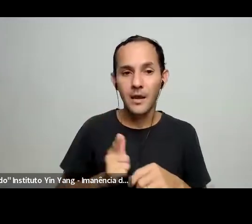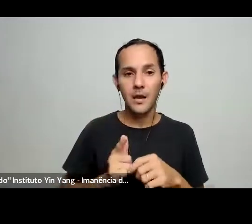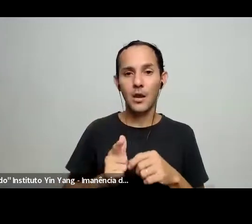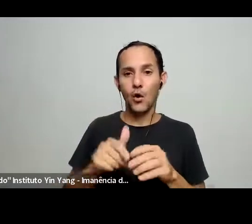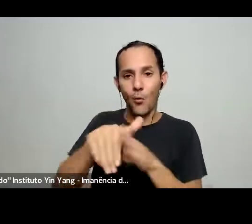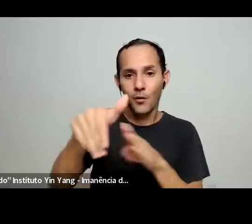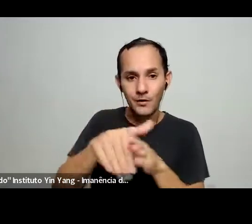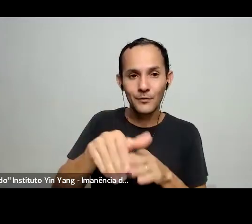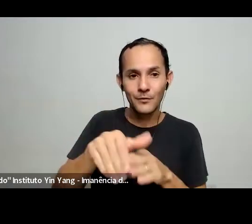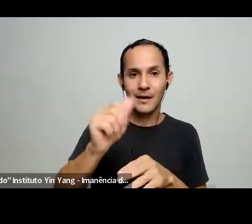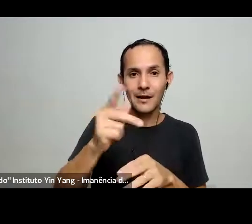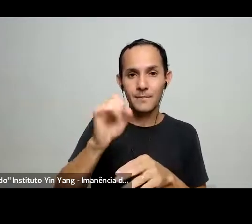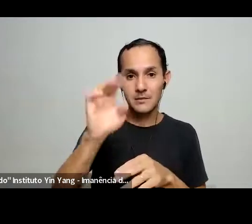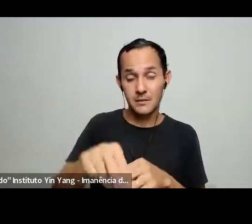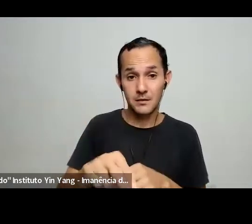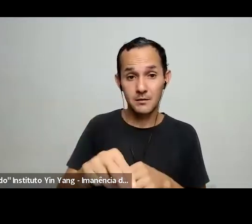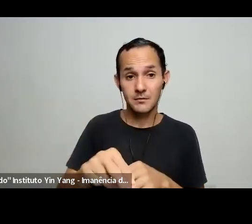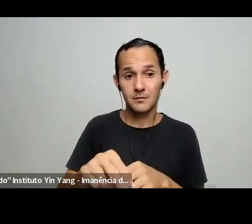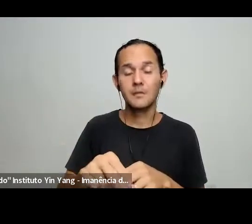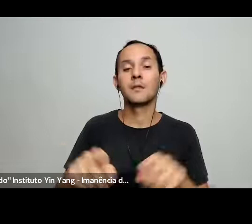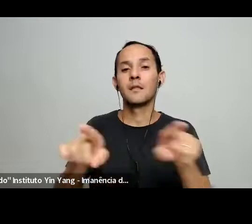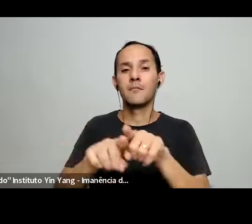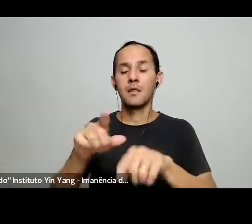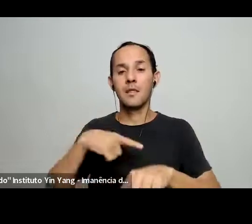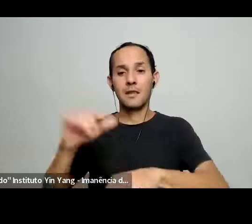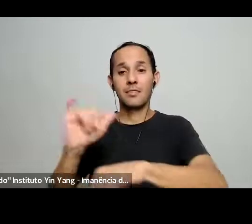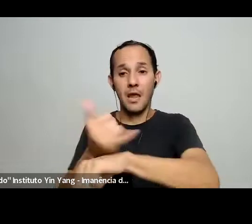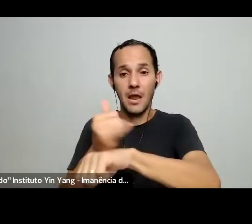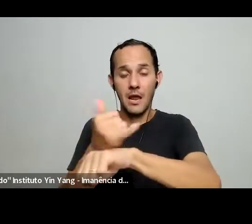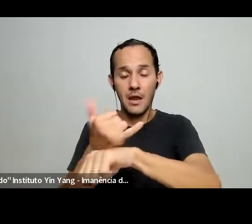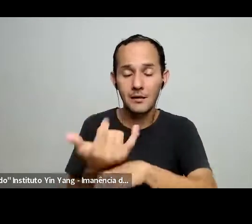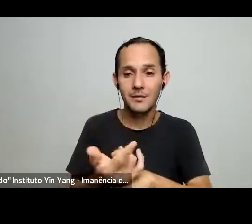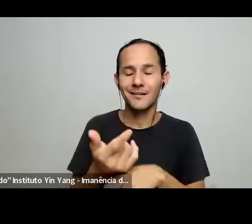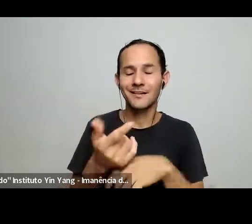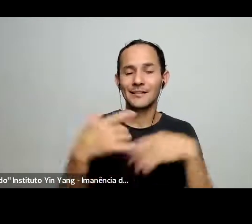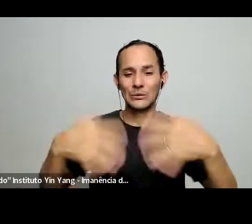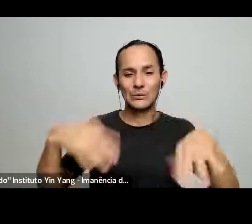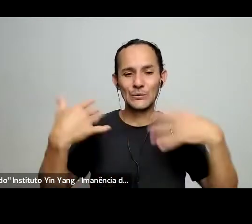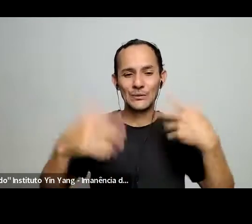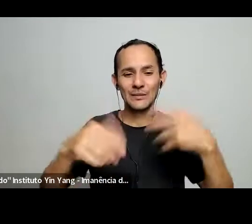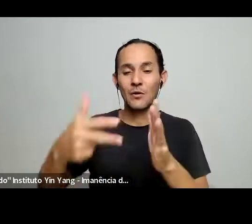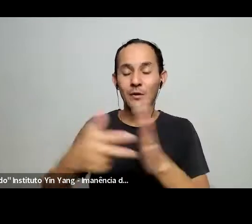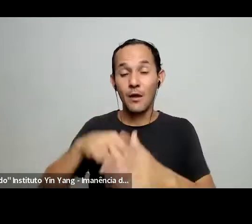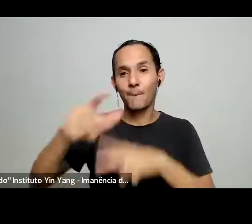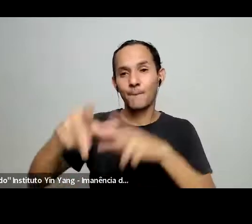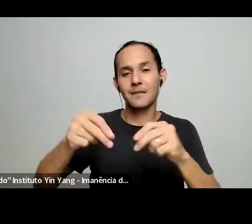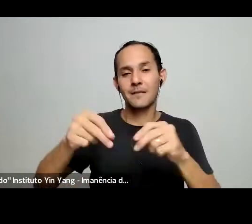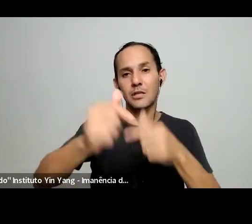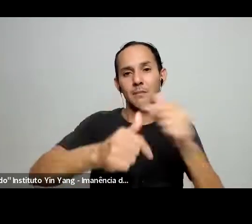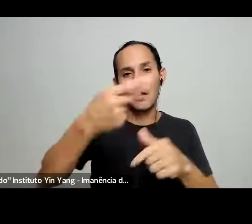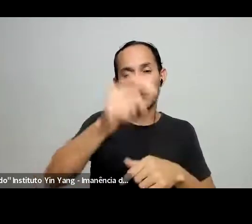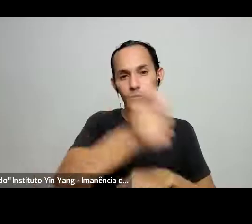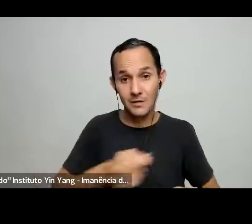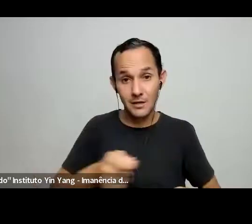do Cabecim com todo o know-how, com toda a técnica que se tem, é realmente um presente para as constelações, para